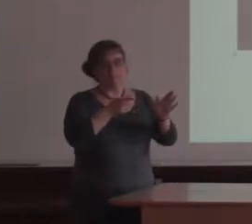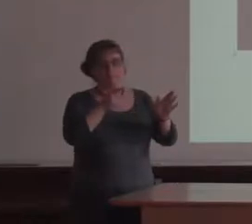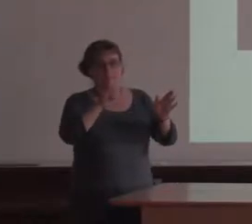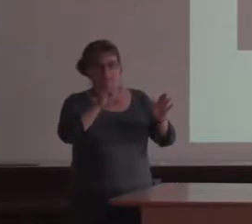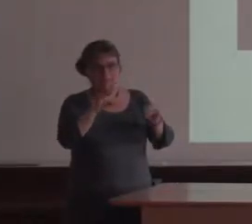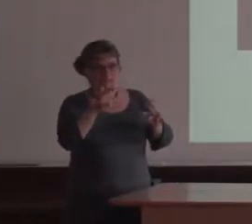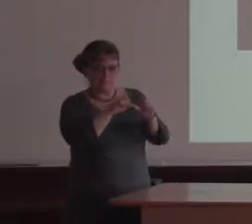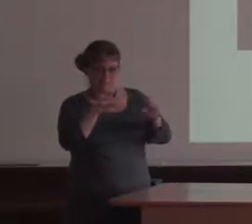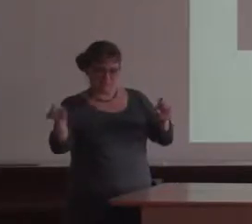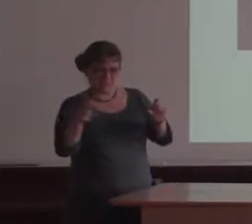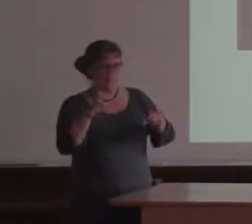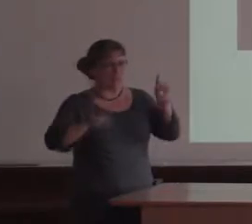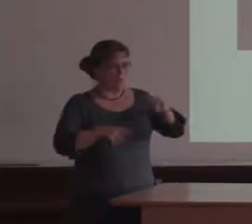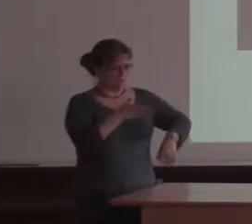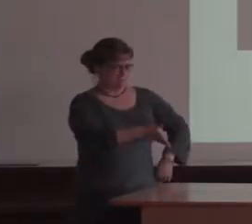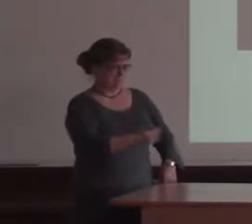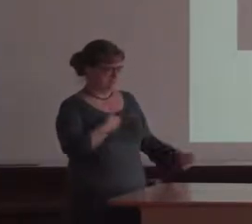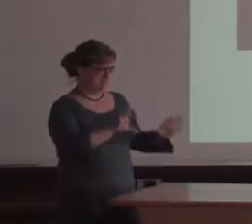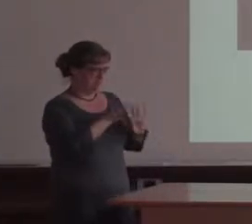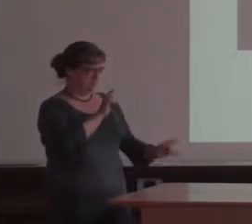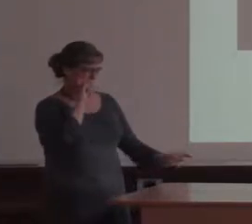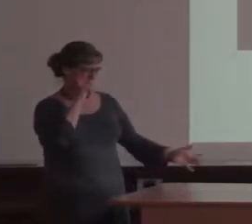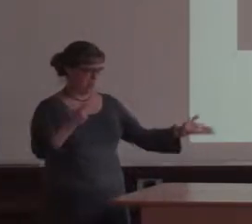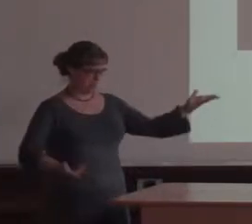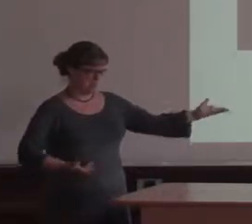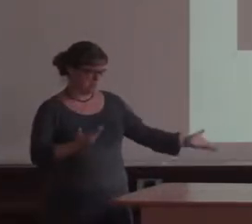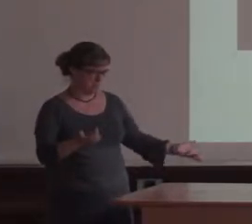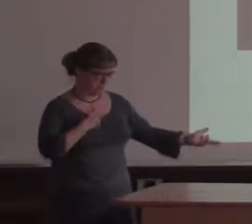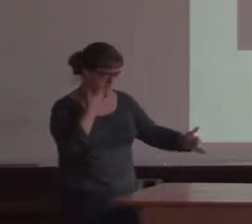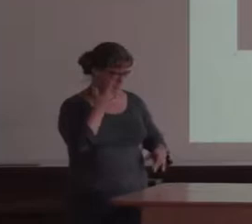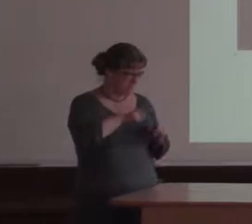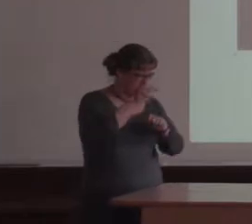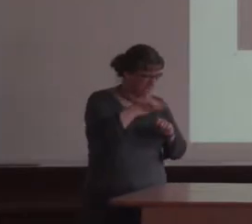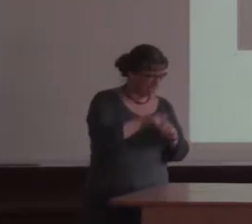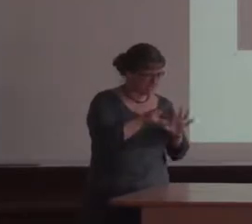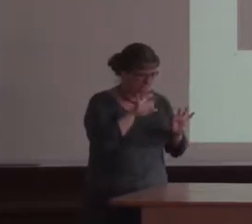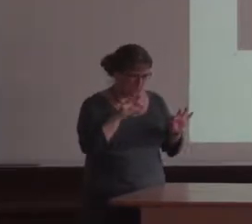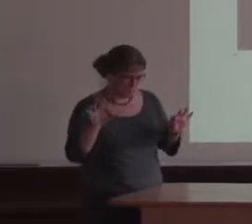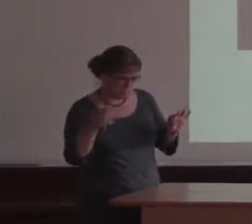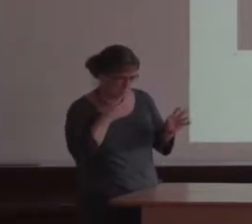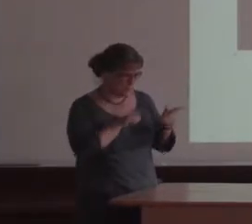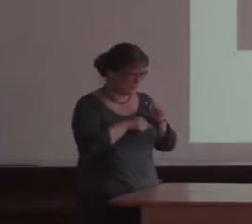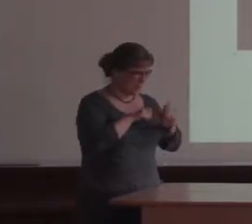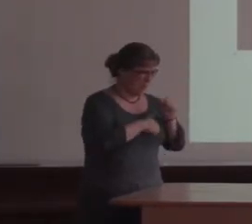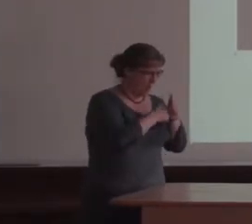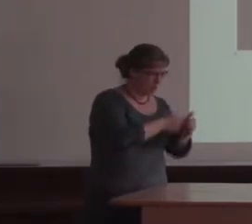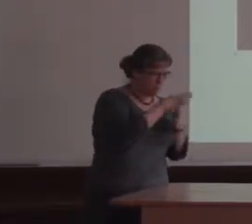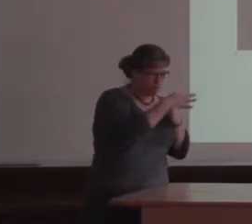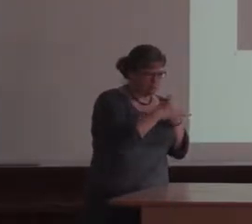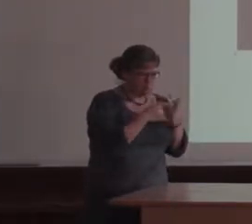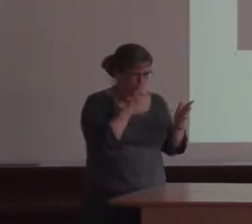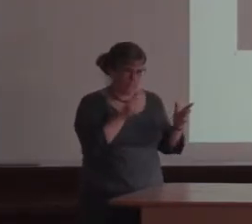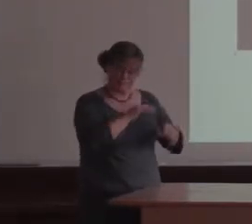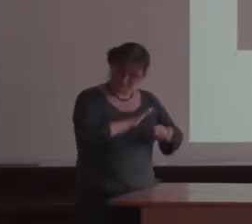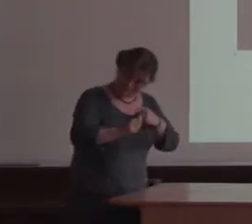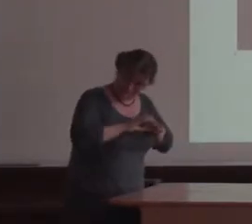pourquoi PyTest ne trouve pas mon test, ou alors pourquoi, quels seraient les tests qui seraient sélectionnés par telle option, sans forcément les exécuter pour de